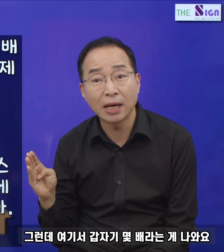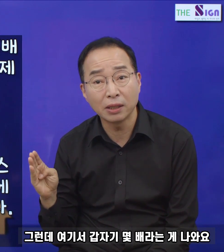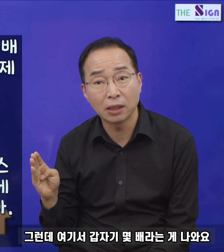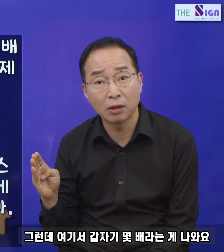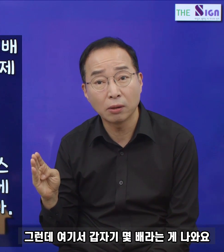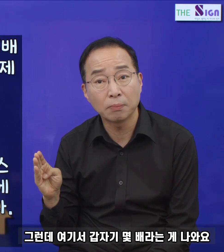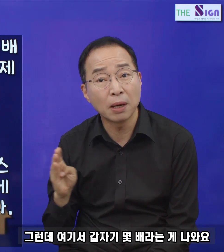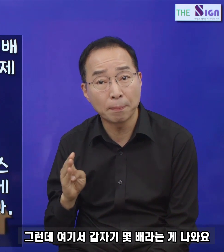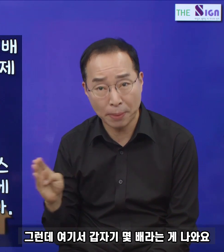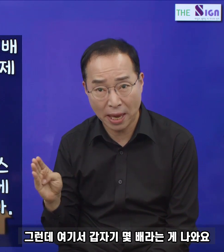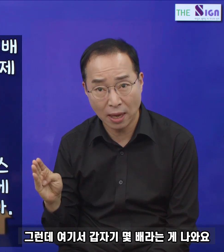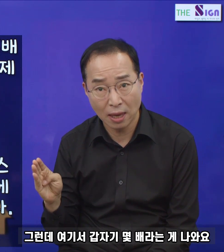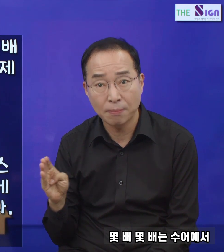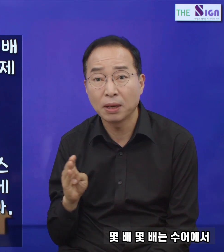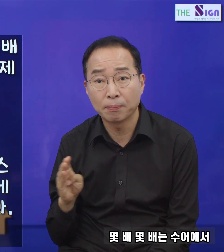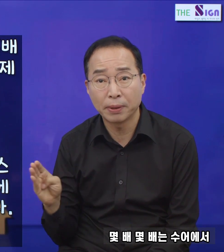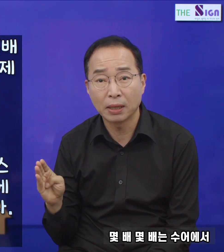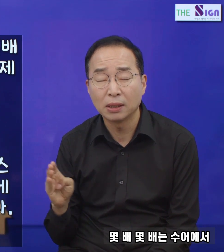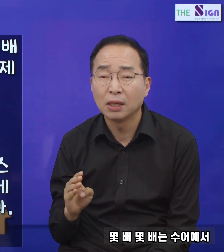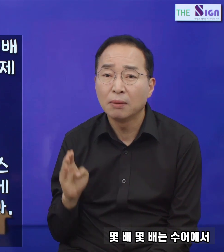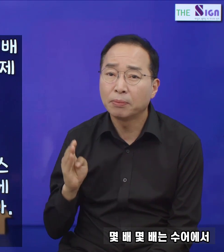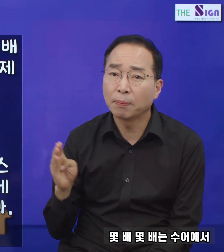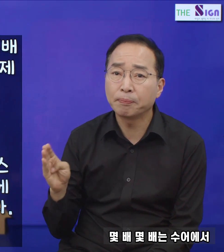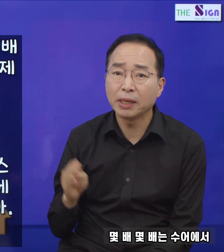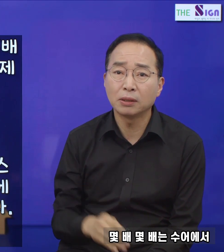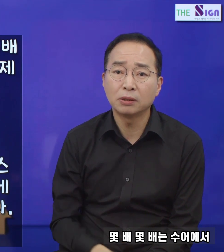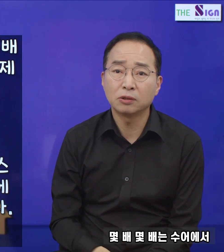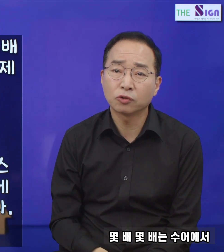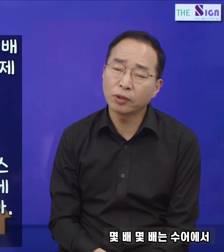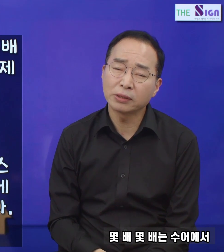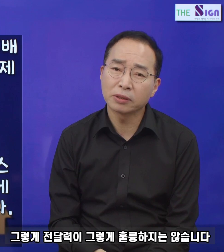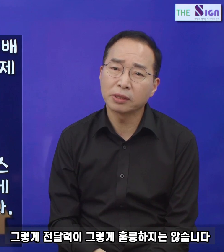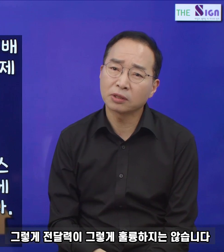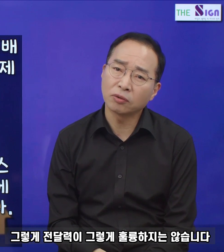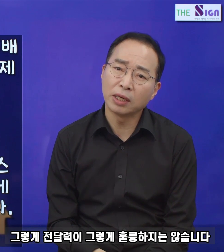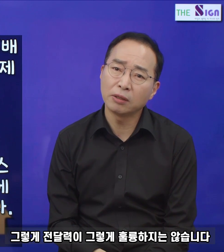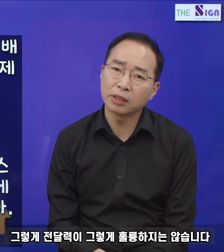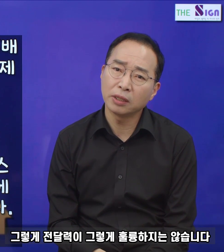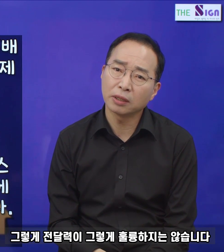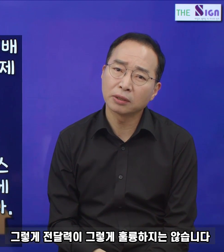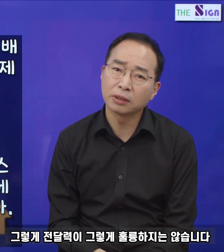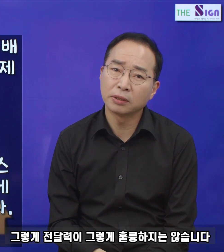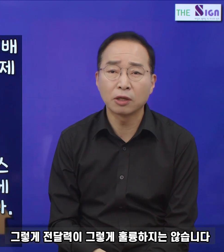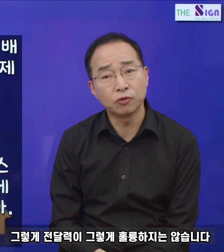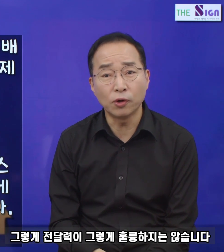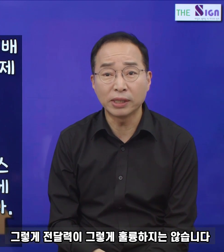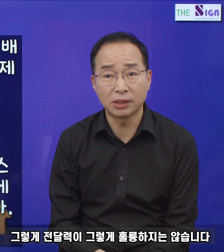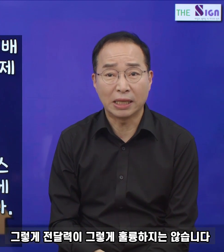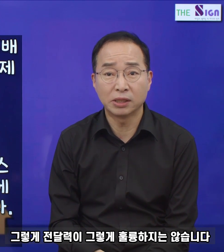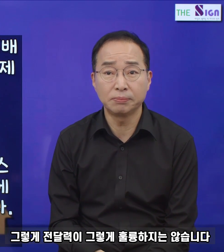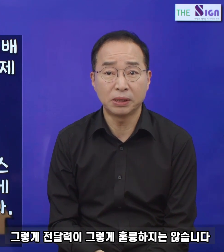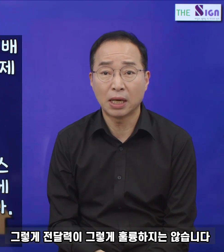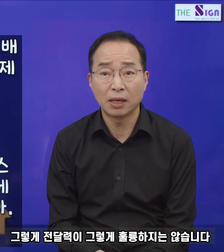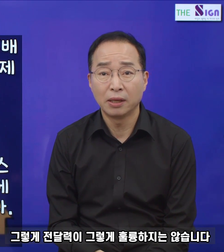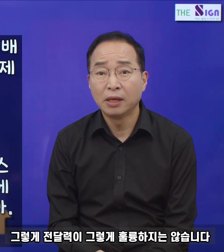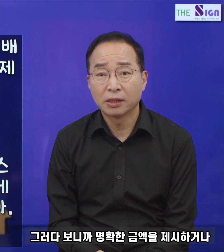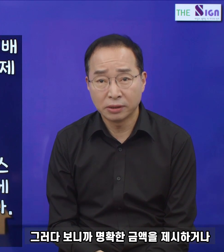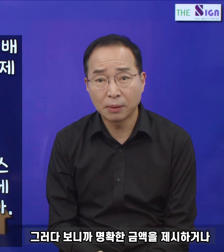게 나와요. 몇 배, 몇 배. 몇 배는 수화에서 그렇게 전달력이 그렇게 훌륭하지는 않습니다. 그러다